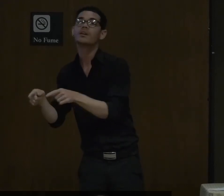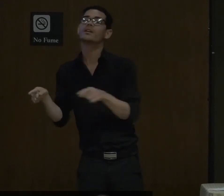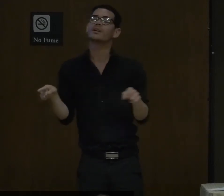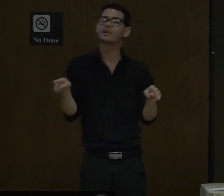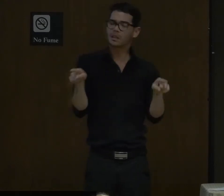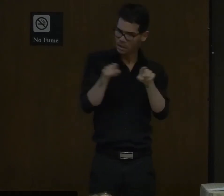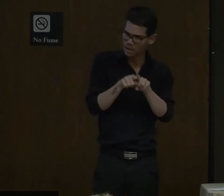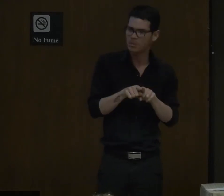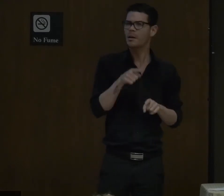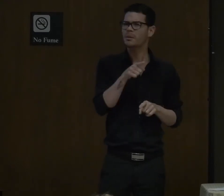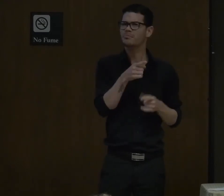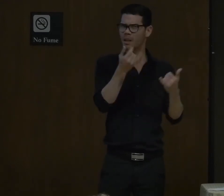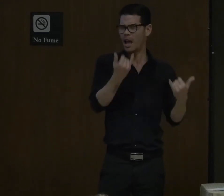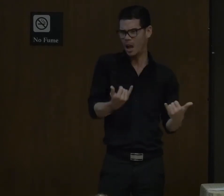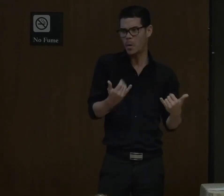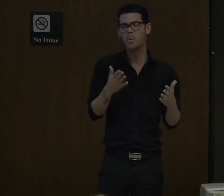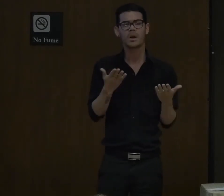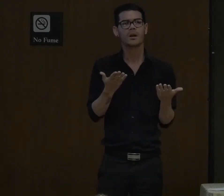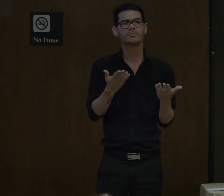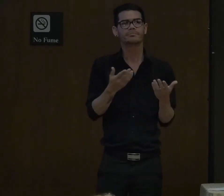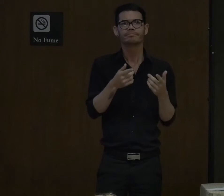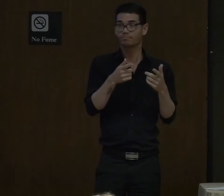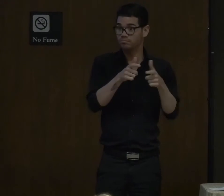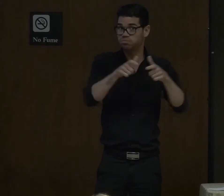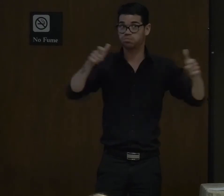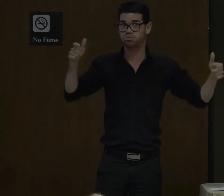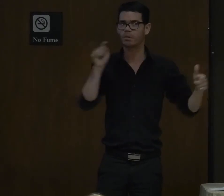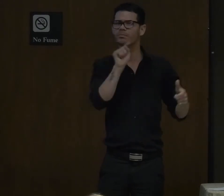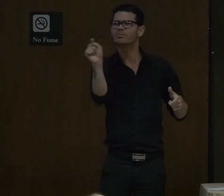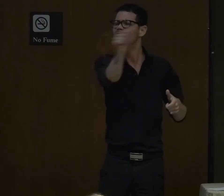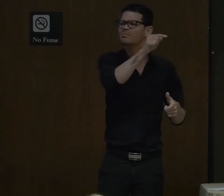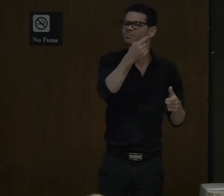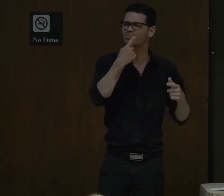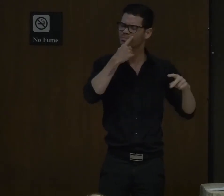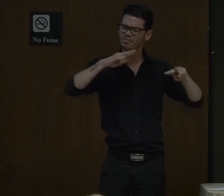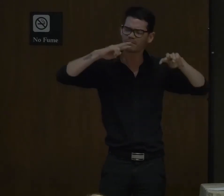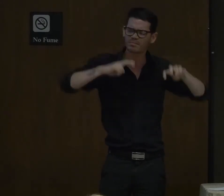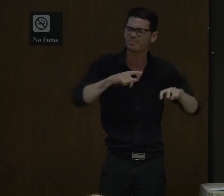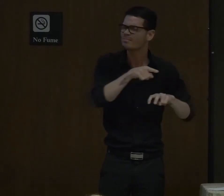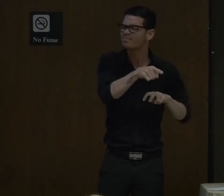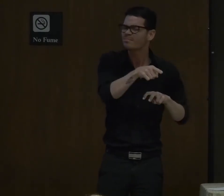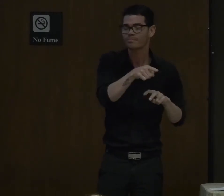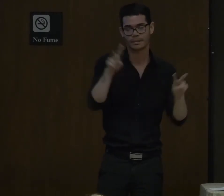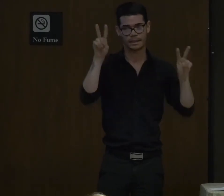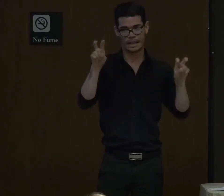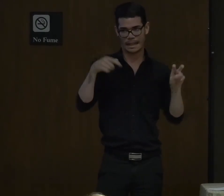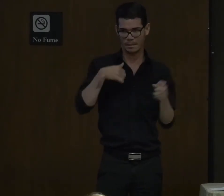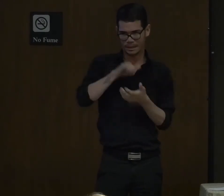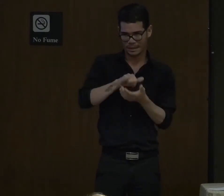tenido mucha influencia, ha cambiado el rumbo de la investigación en el tema específico del bilingüismo.